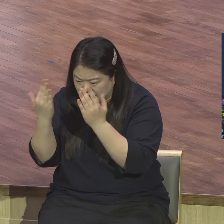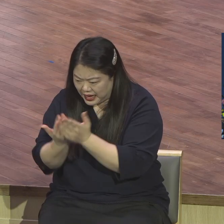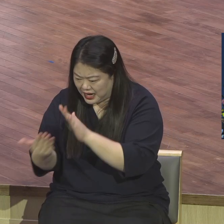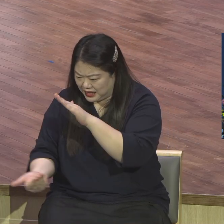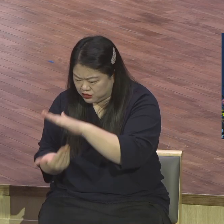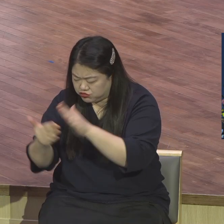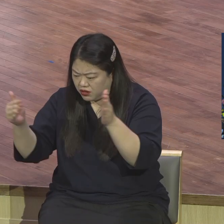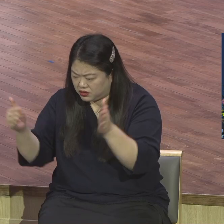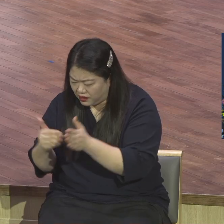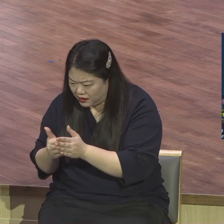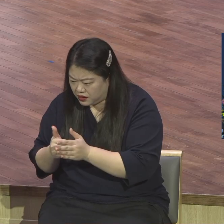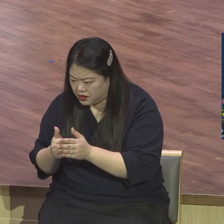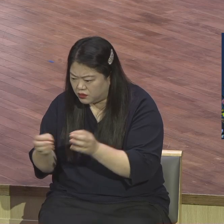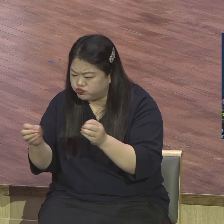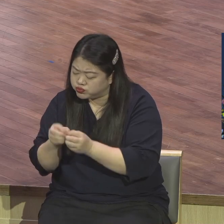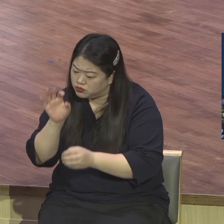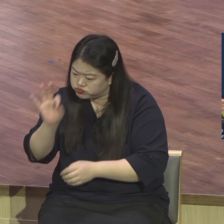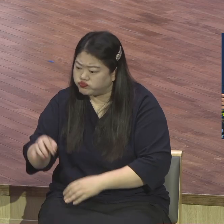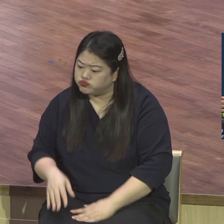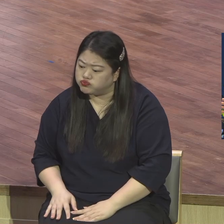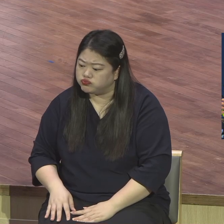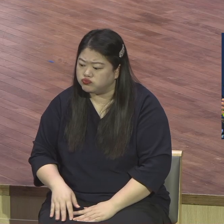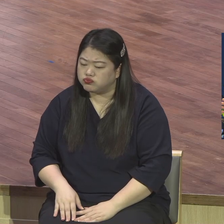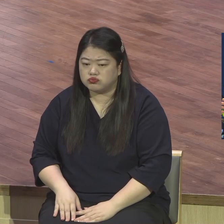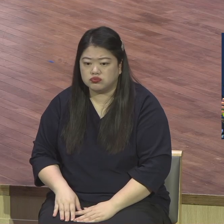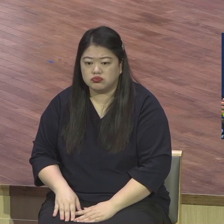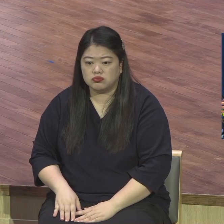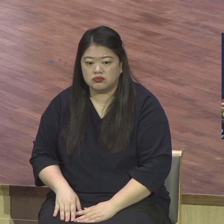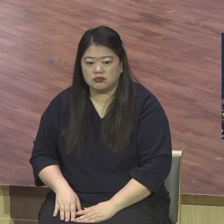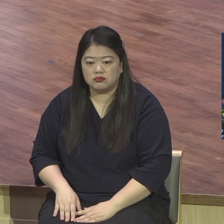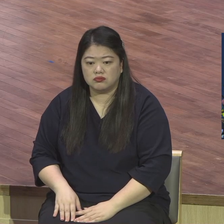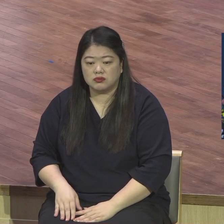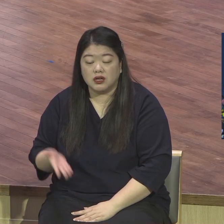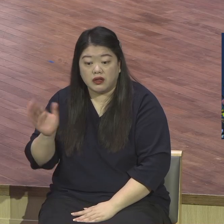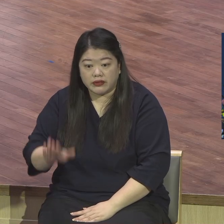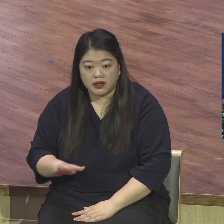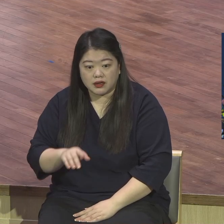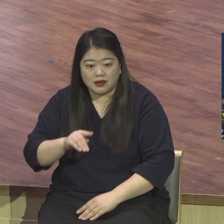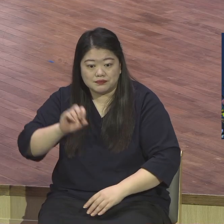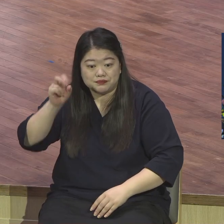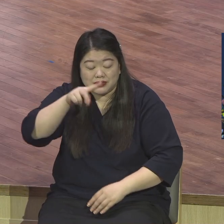그날 이후로 모든 프로그램 다 없애고